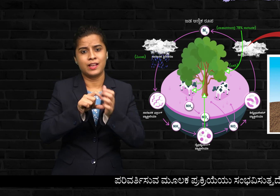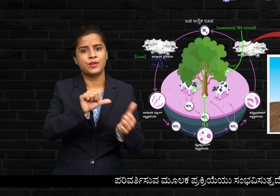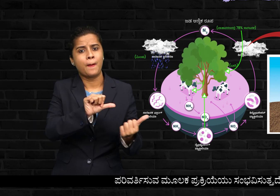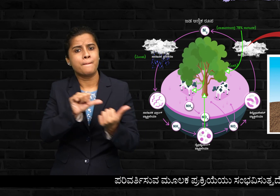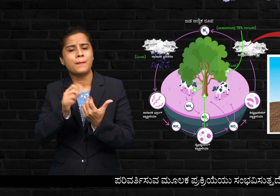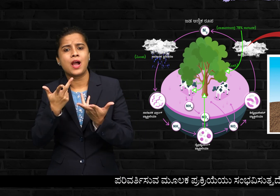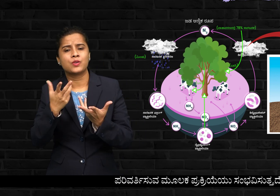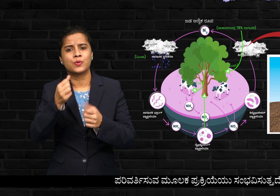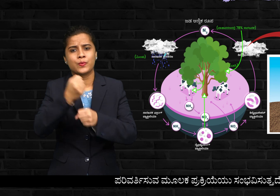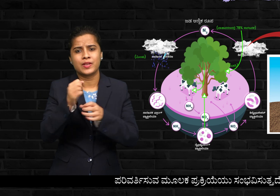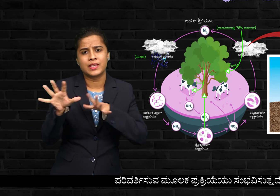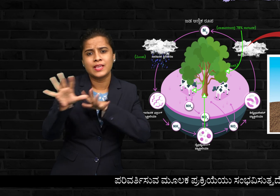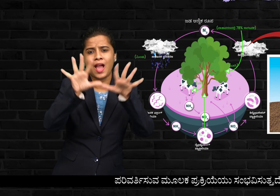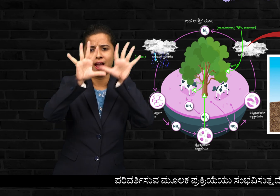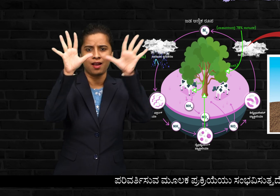ಪ್ರತಿಕ್ರಿಯೆಯು ಸಂಭವಿಸುತ್ತದೆ.